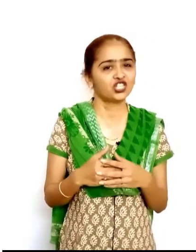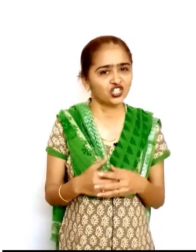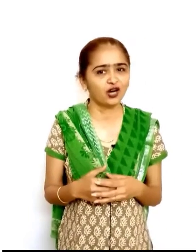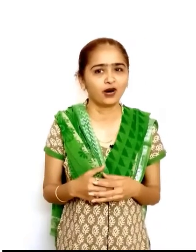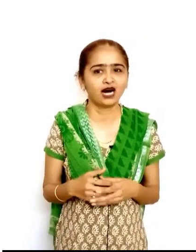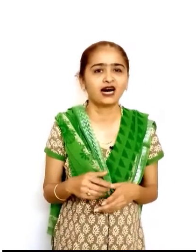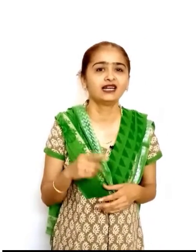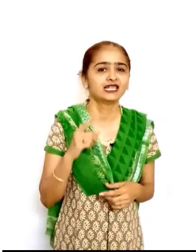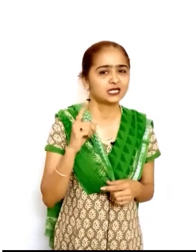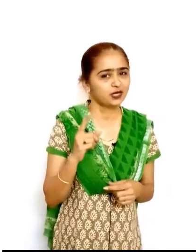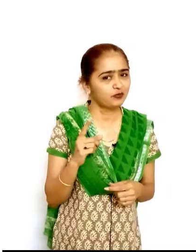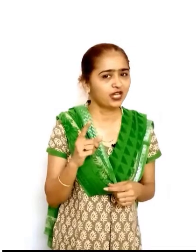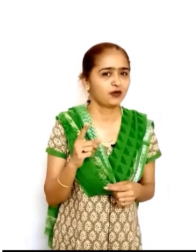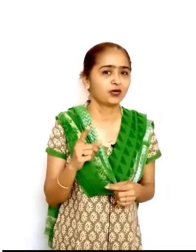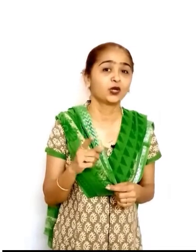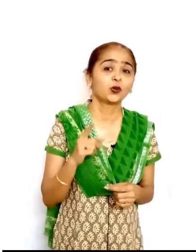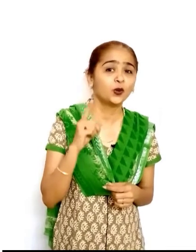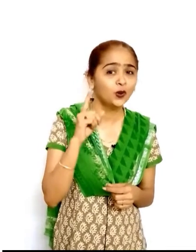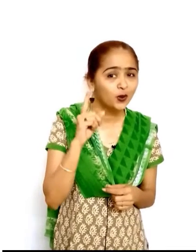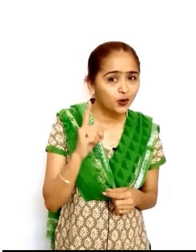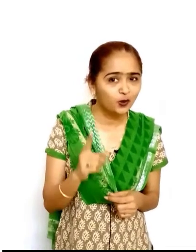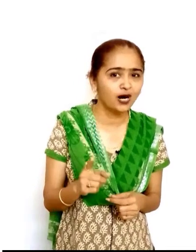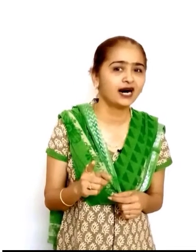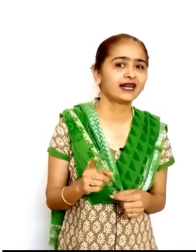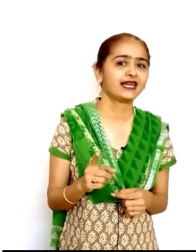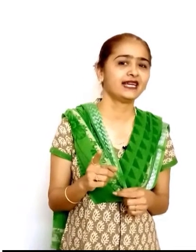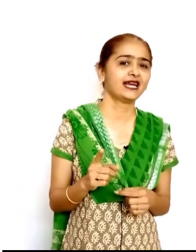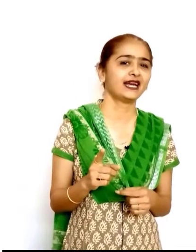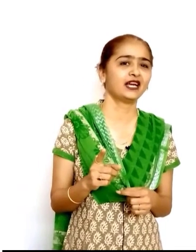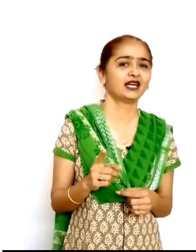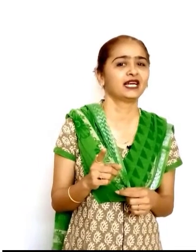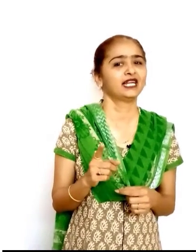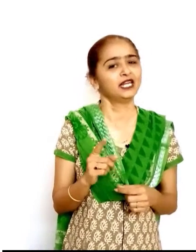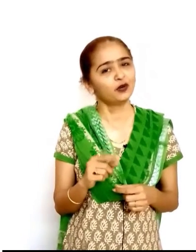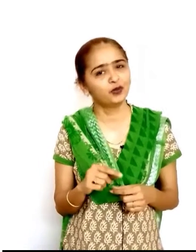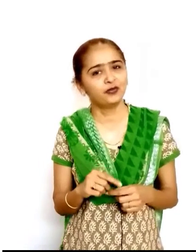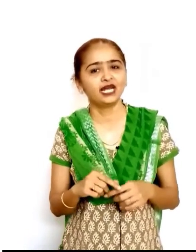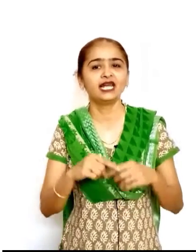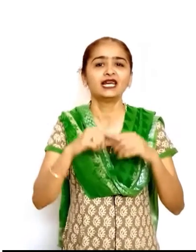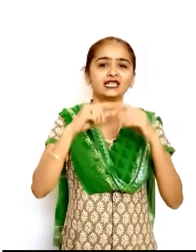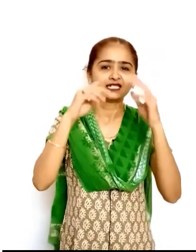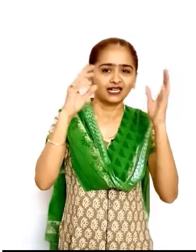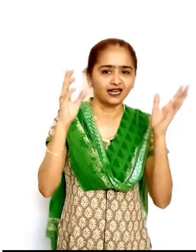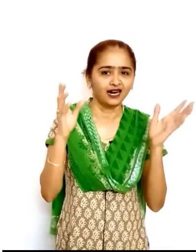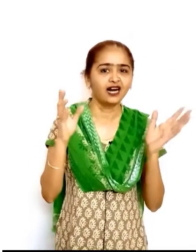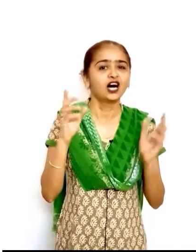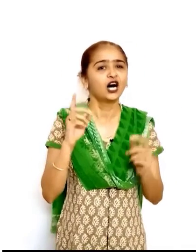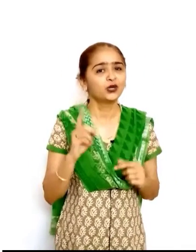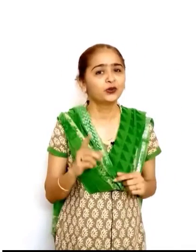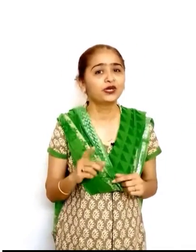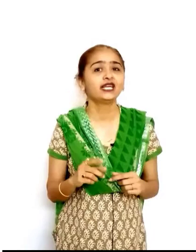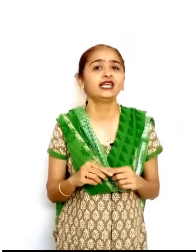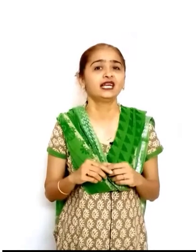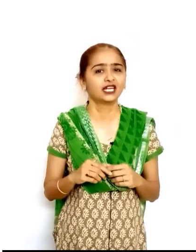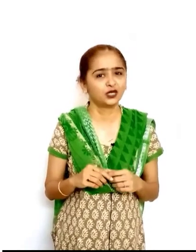वर्षा बहार सबके मन को लुभा रही है नभ में छटा अनूठी